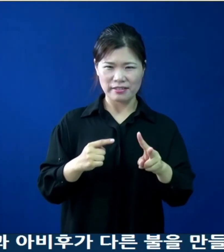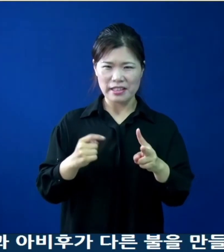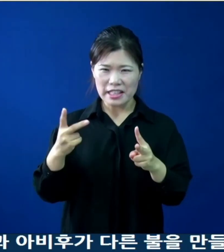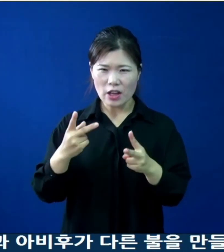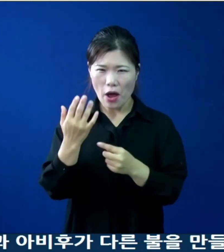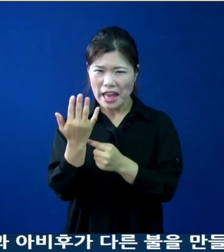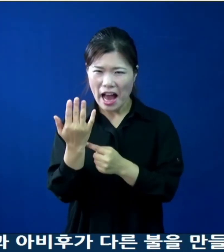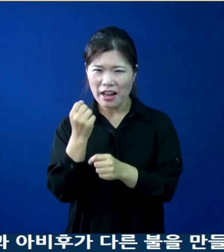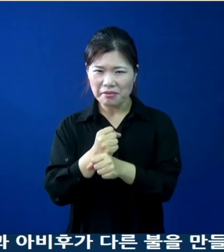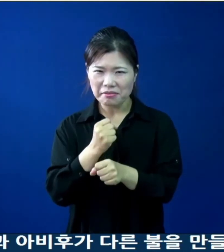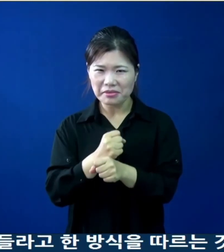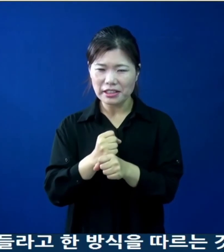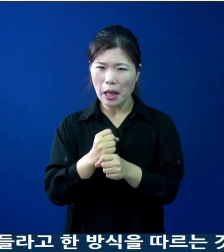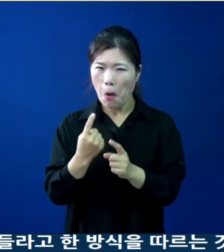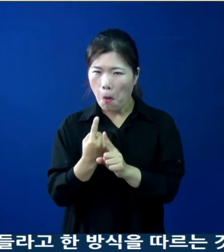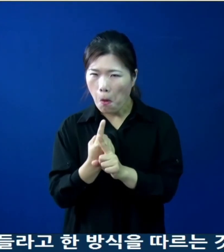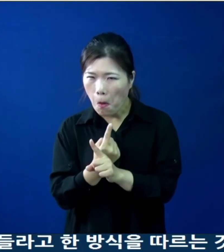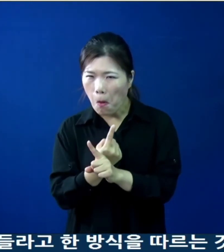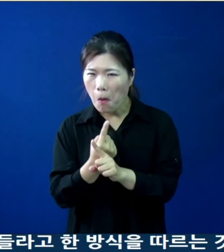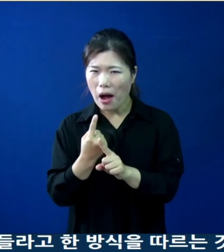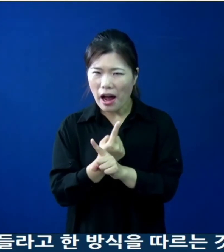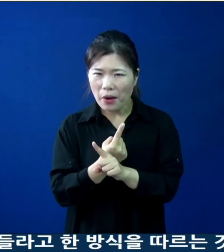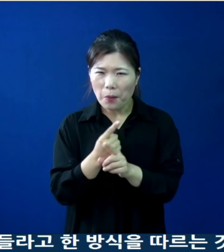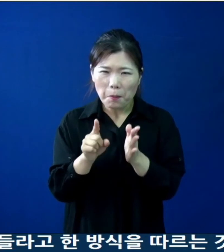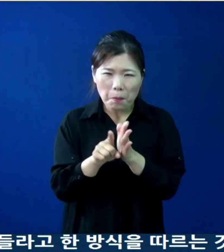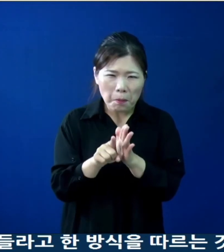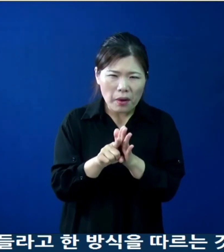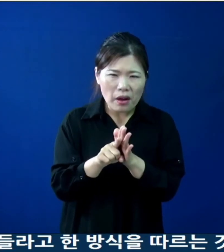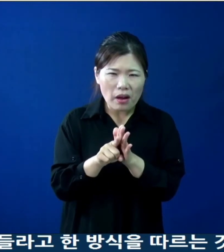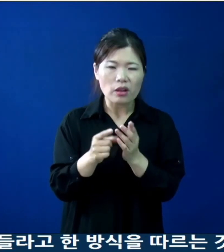바꾸고 우리의 신앙생활을 하고 있는 것은 아닙니까?